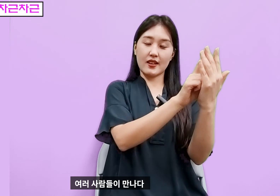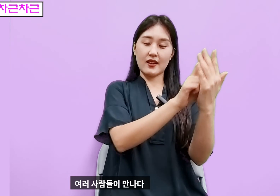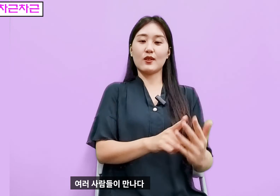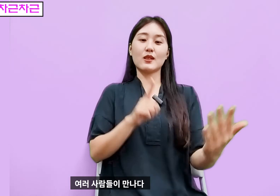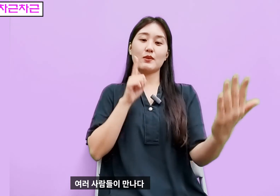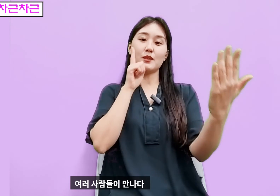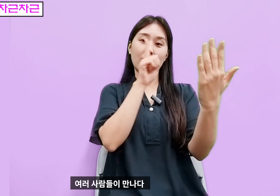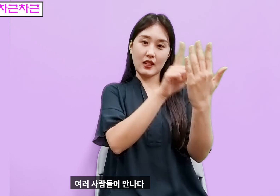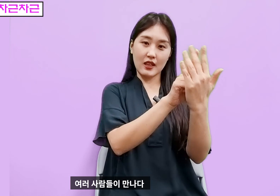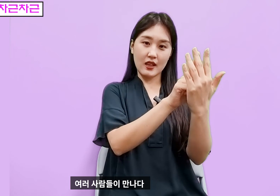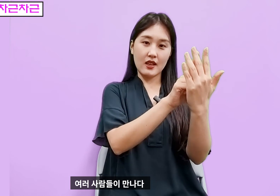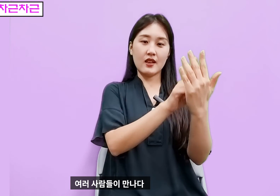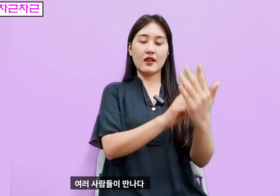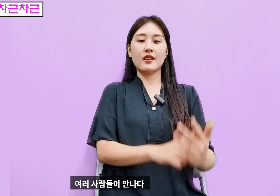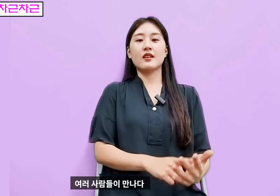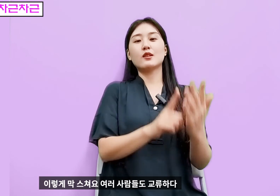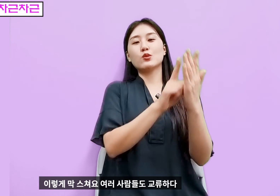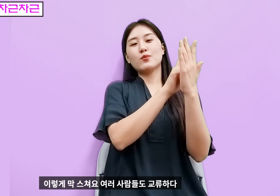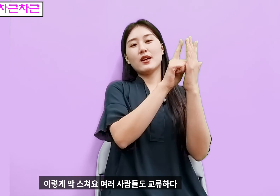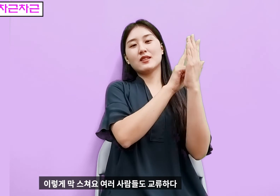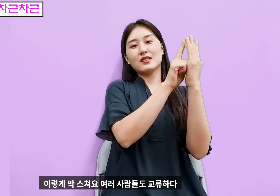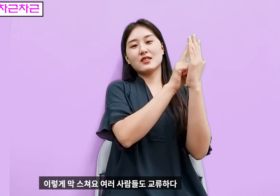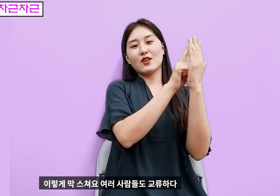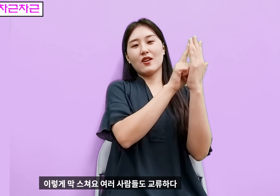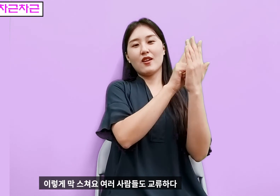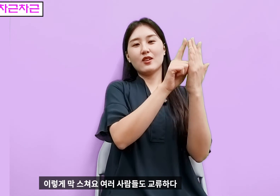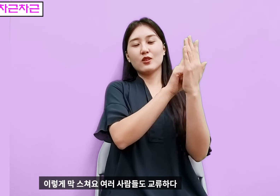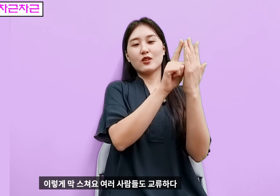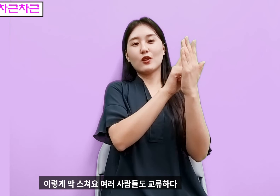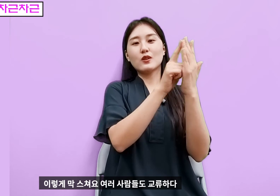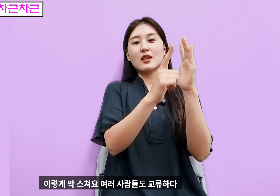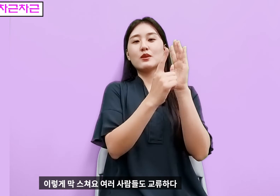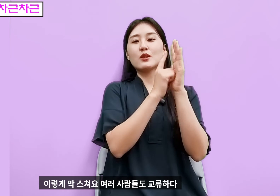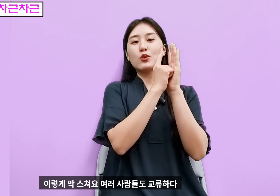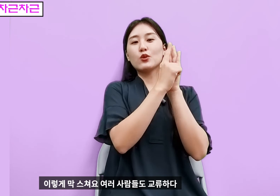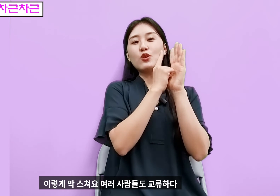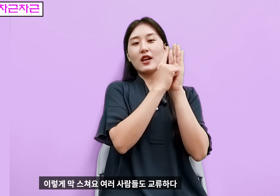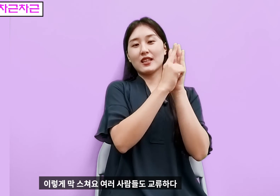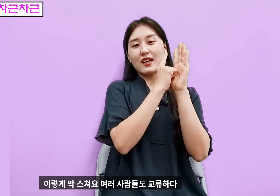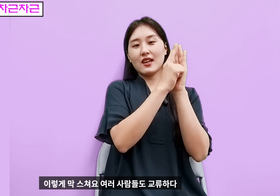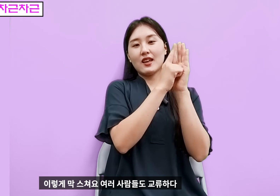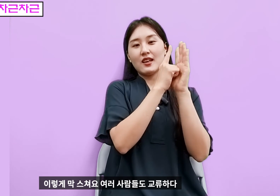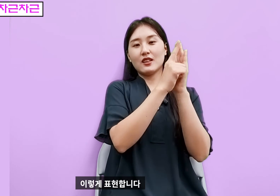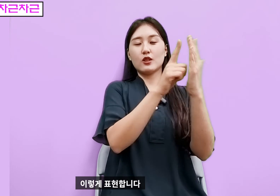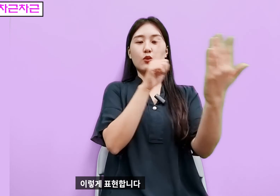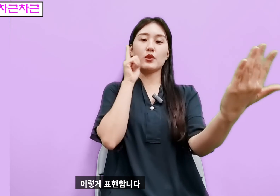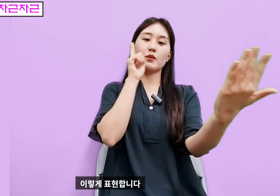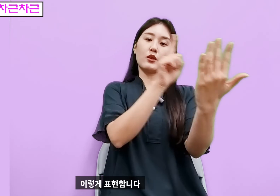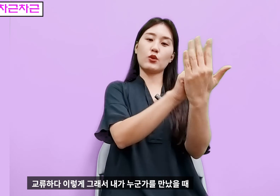여러 사람들을 만나다. 요즘 막 이렇게 스쳐요. 여러 사람들과 교류하다. 이렇게도 표현합니다.